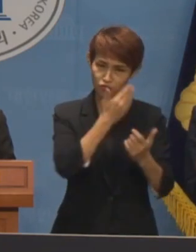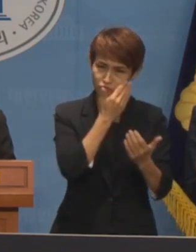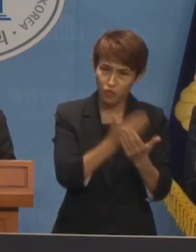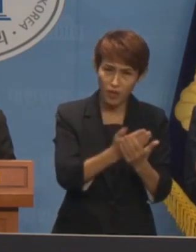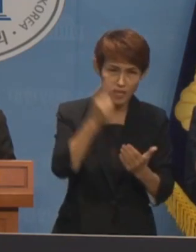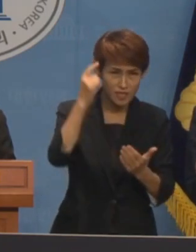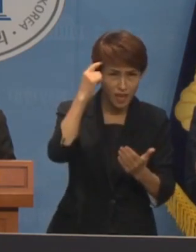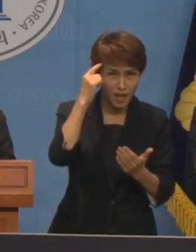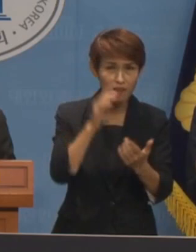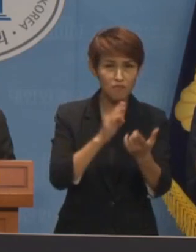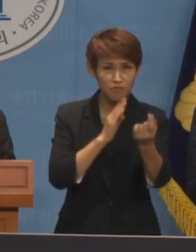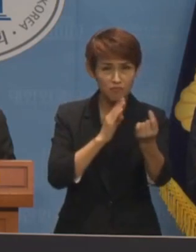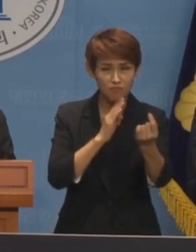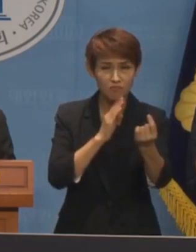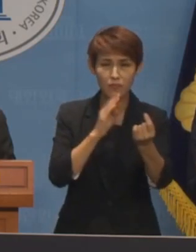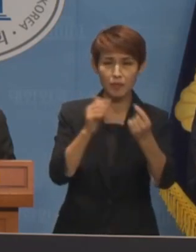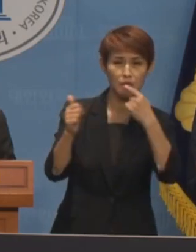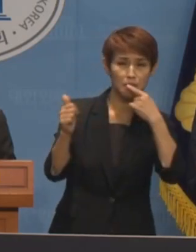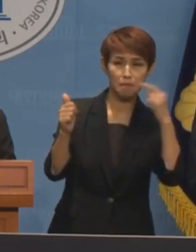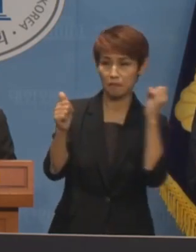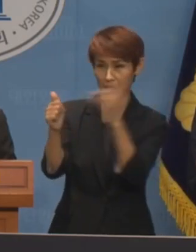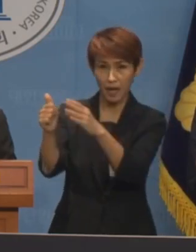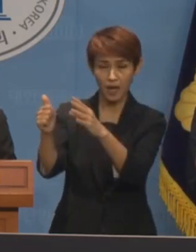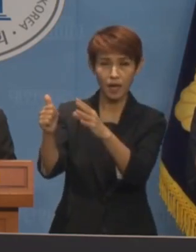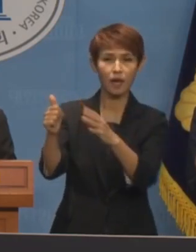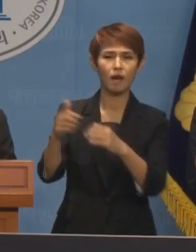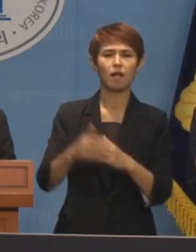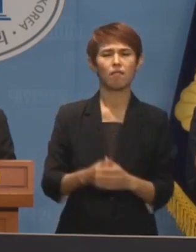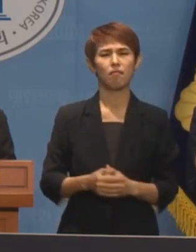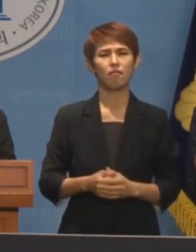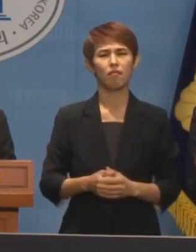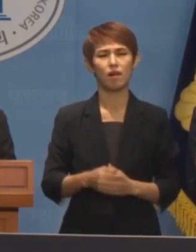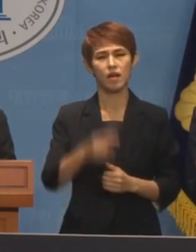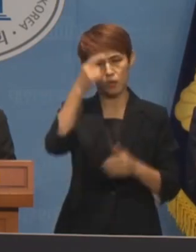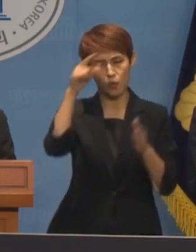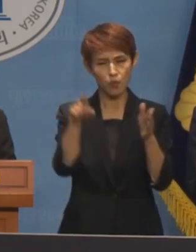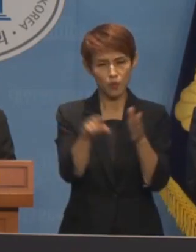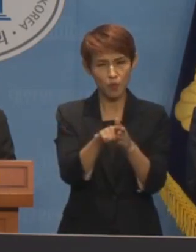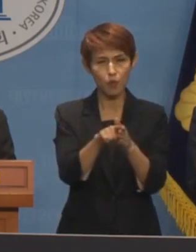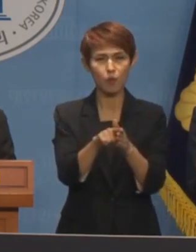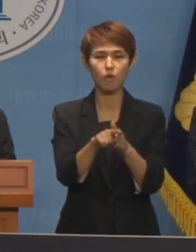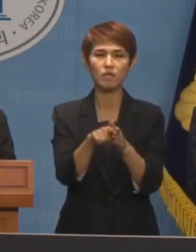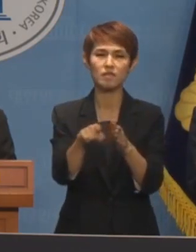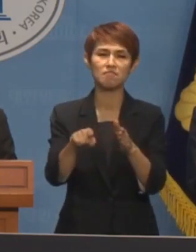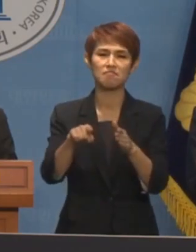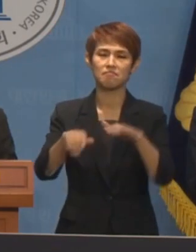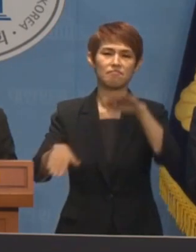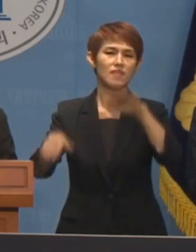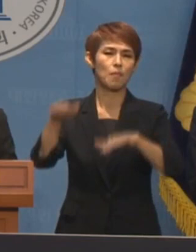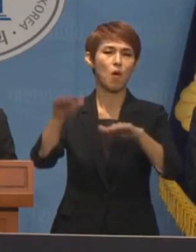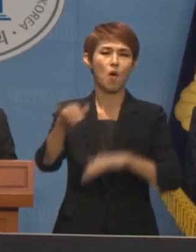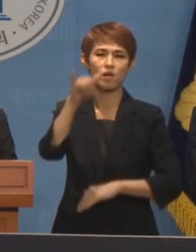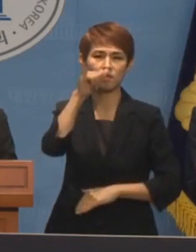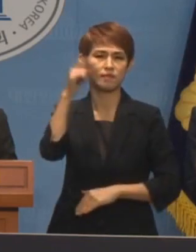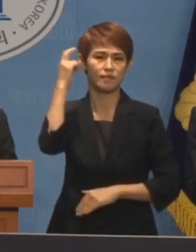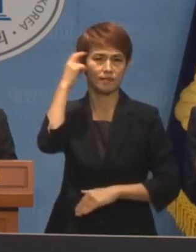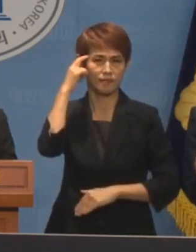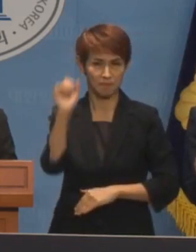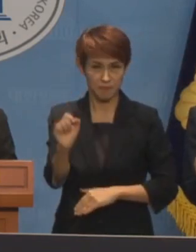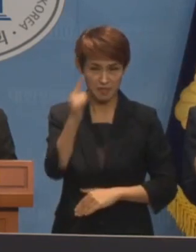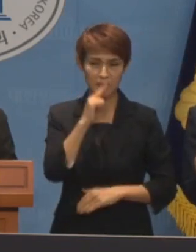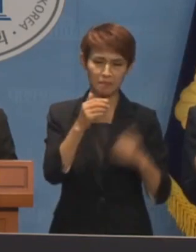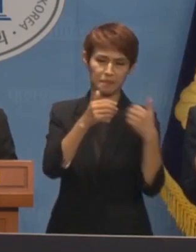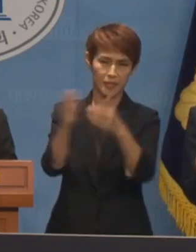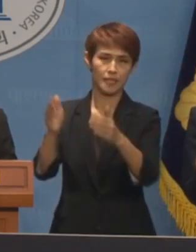생각하시는 것 같아서라는 발언을 했는데 이는 밑바닥의 기독교 신앙을 차별 배제하는 시각에서 깔린